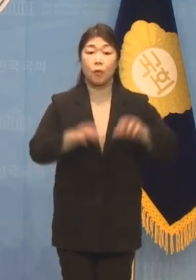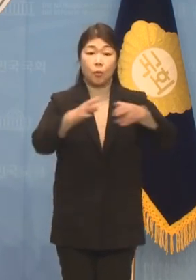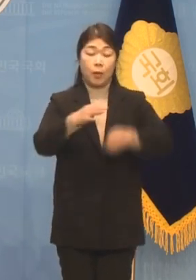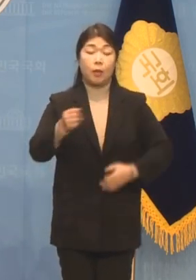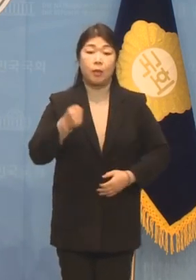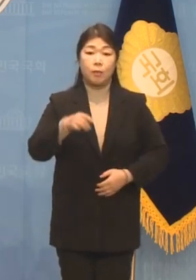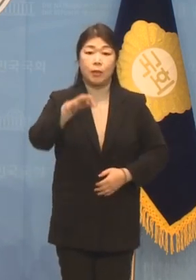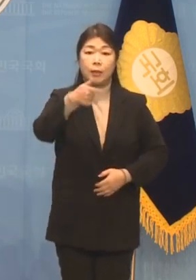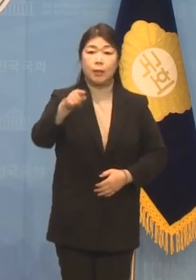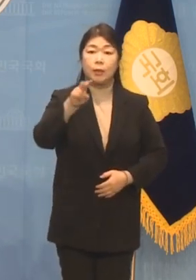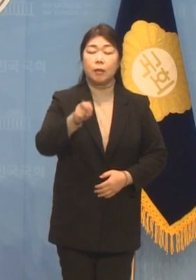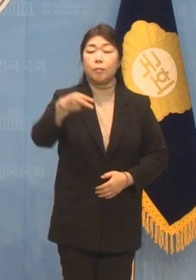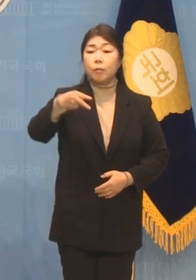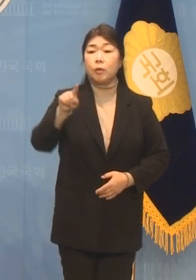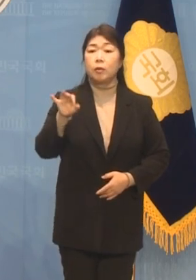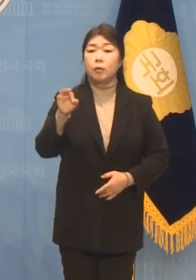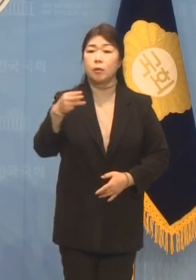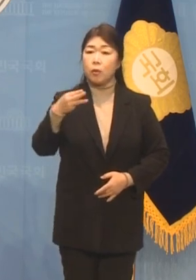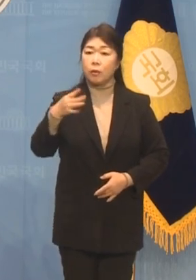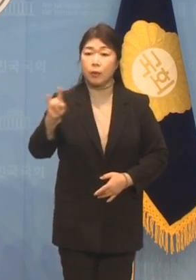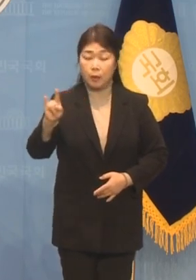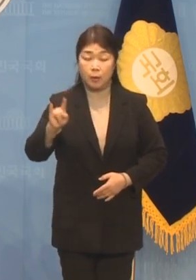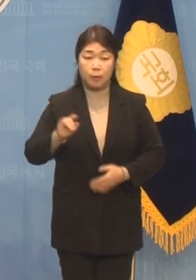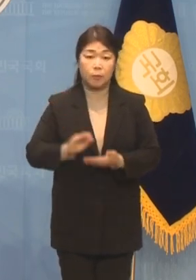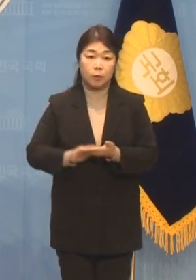국민의힘 김성태입니다.